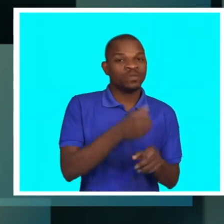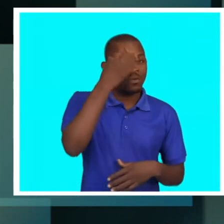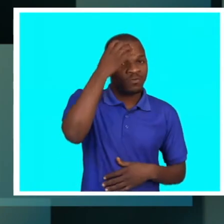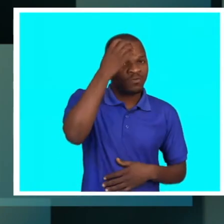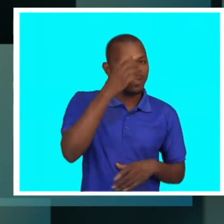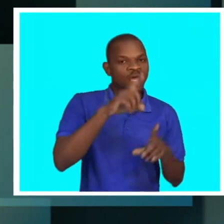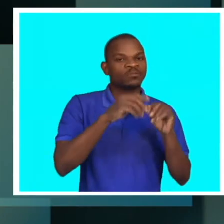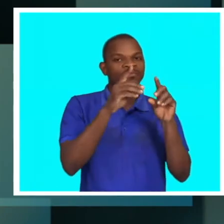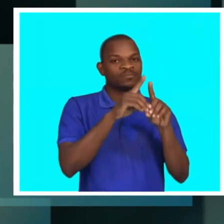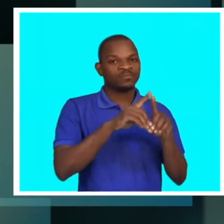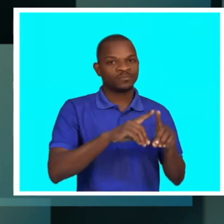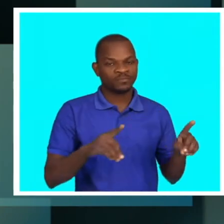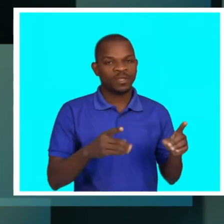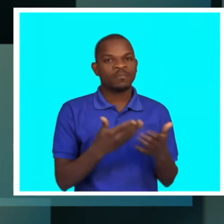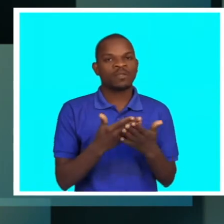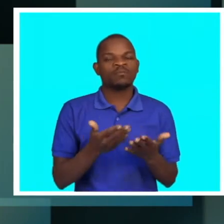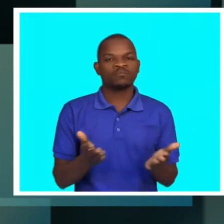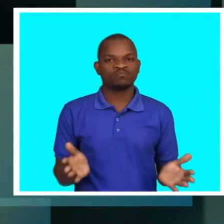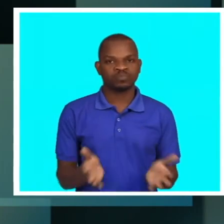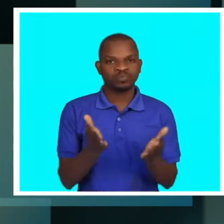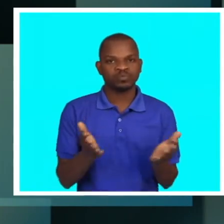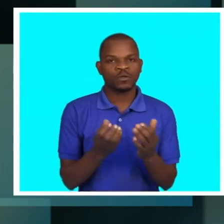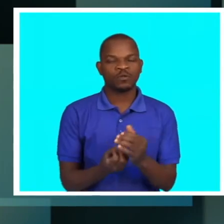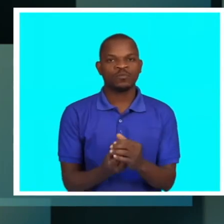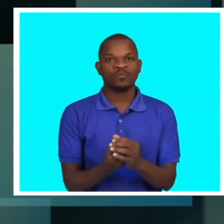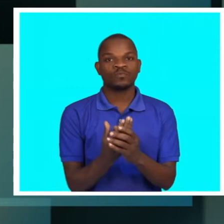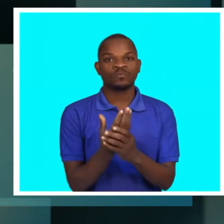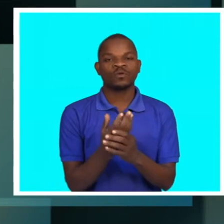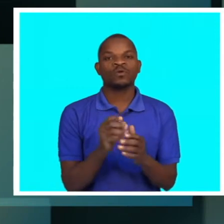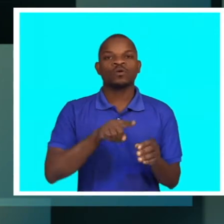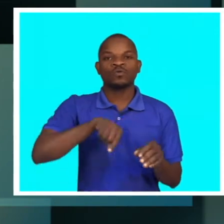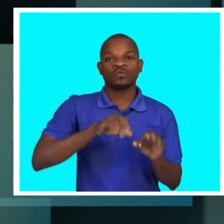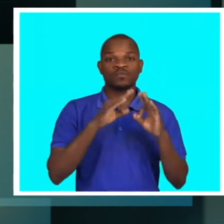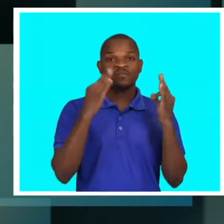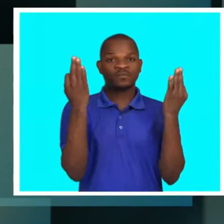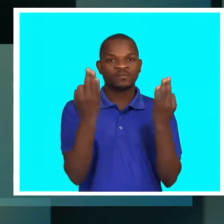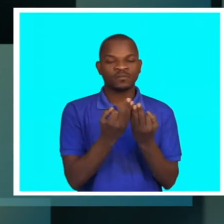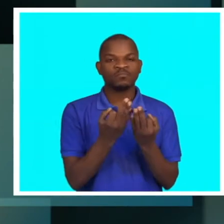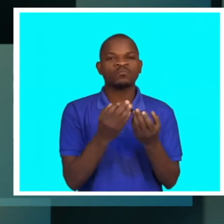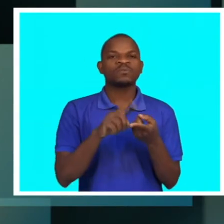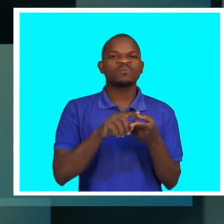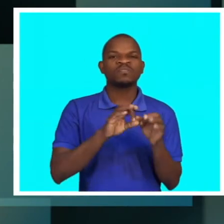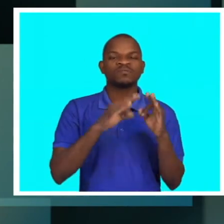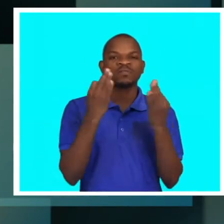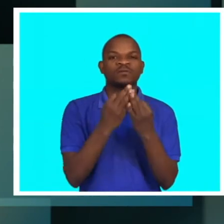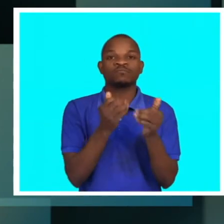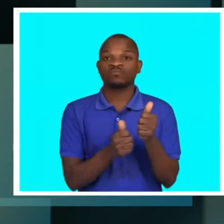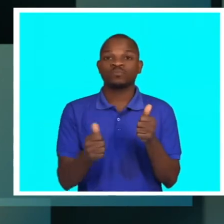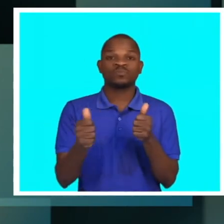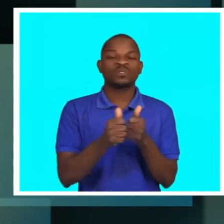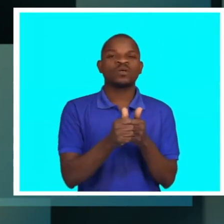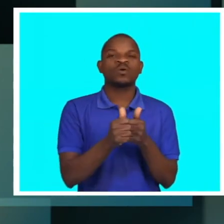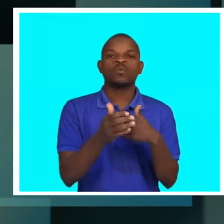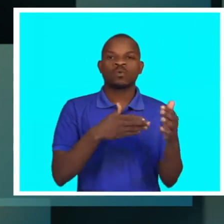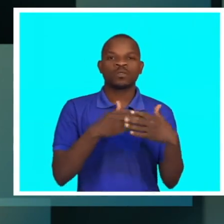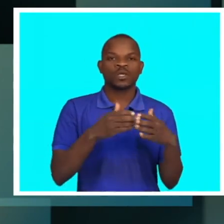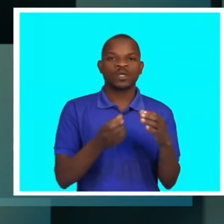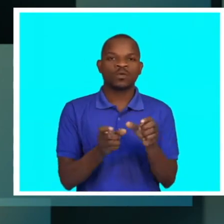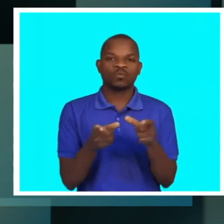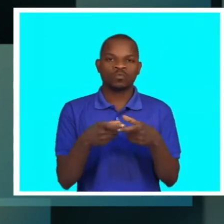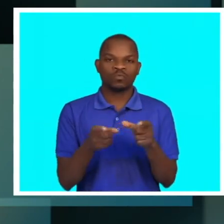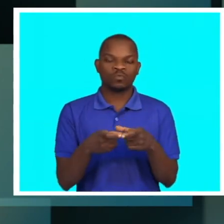pacífica o governo moçambicano a promover o aparecimento efetivo da nossa federação e é uma federação que representa de fato os